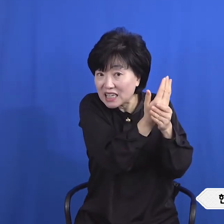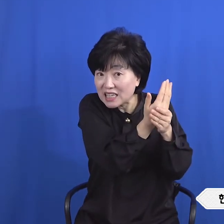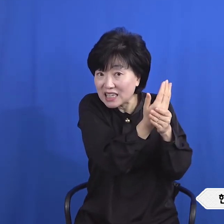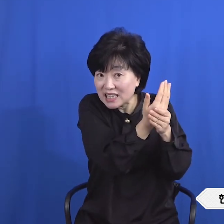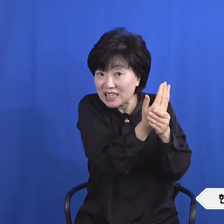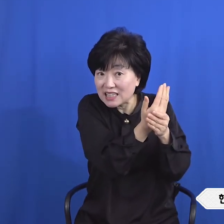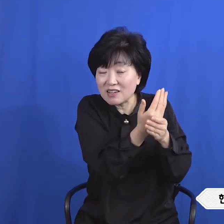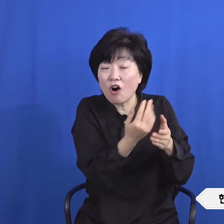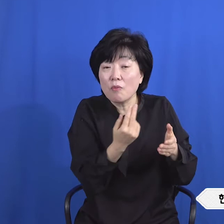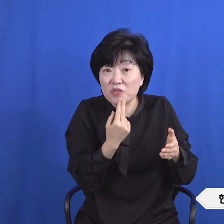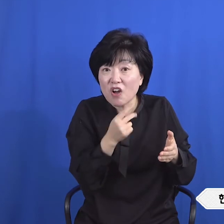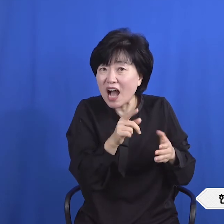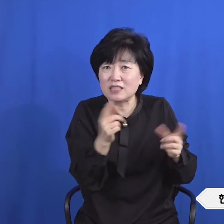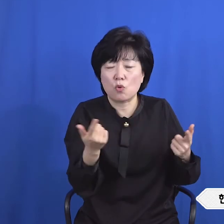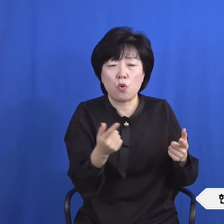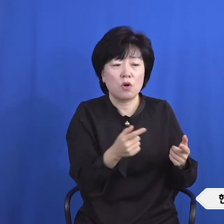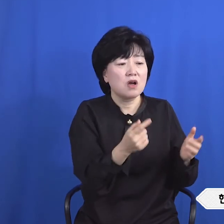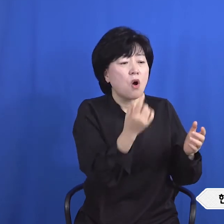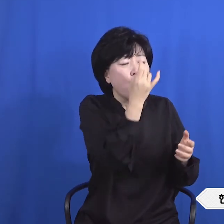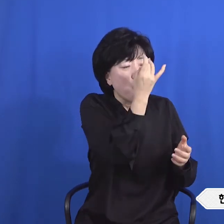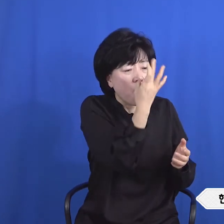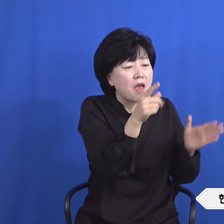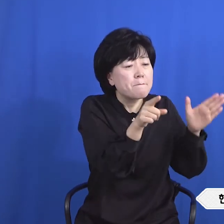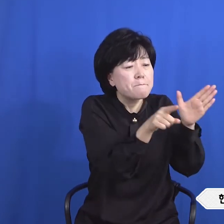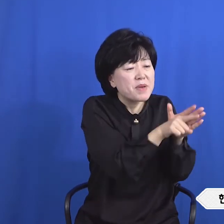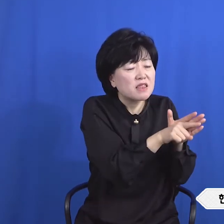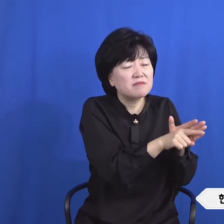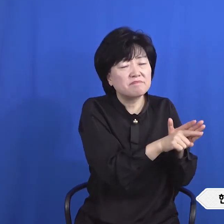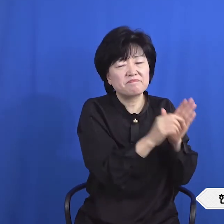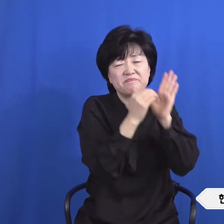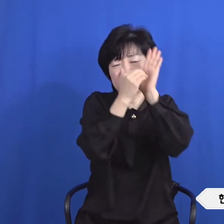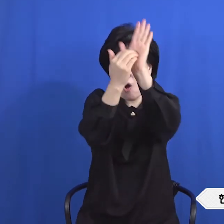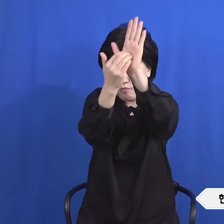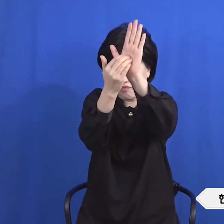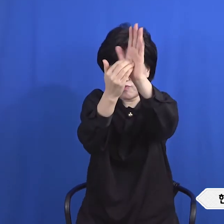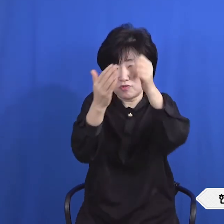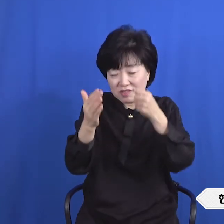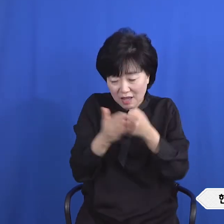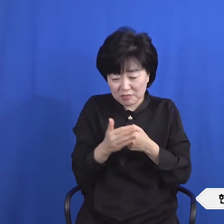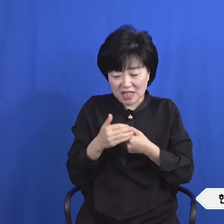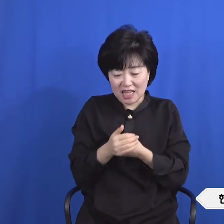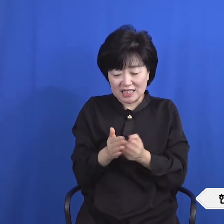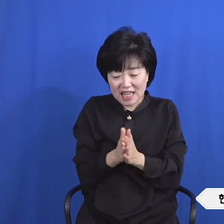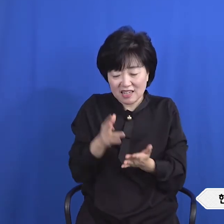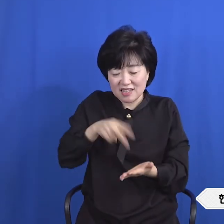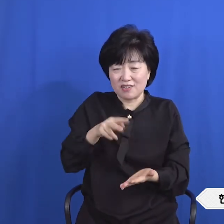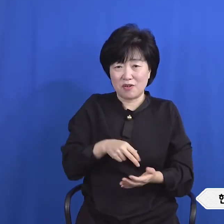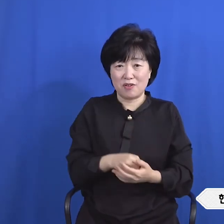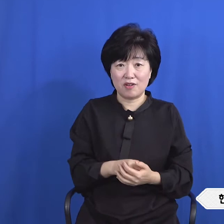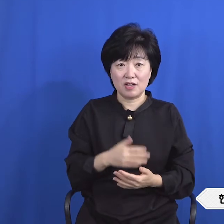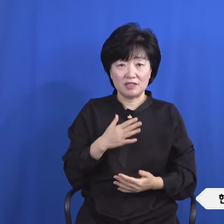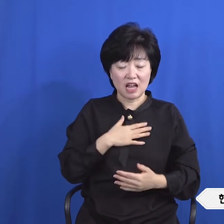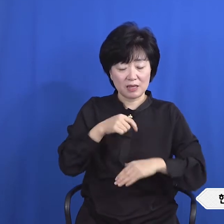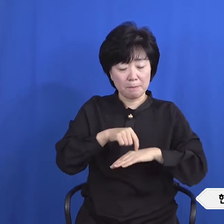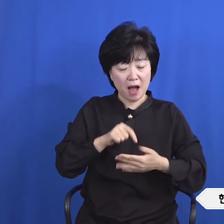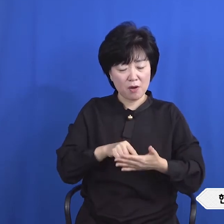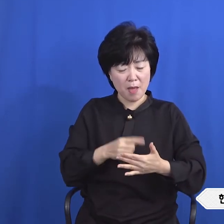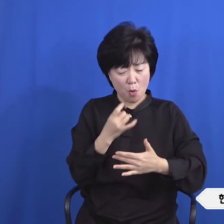싫기 때문에 그런 책만을 골라서 읽는 것입니다. 사람은 자기가 읽고 싶은 것을 읽게 되어